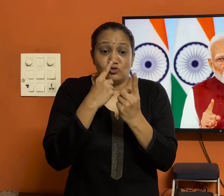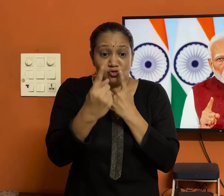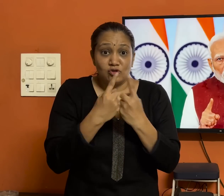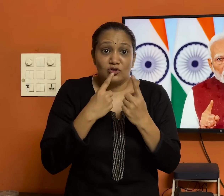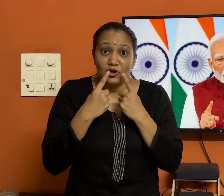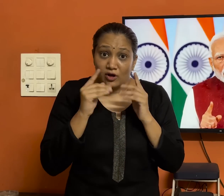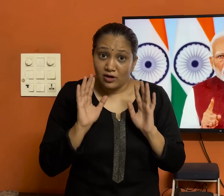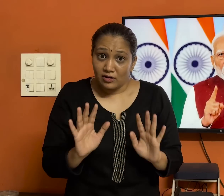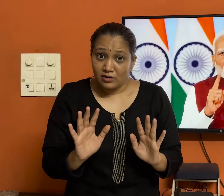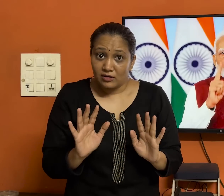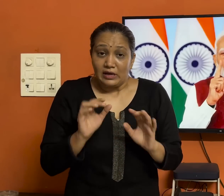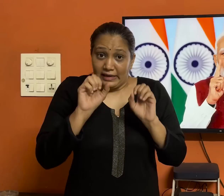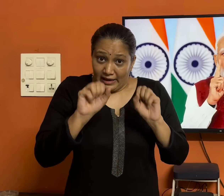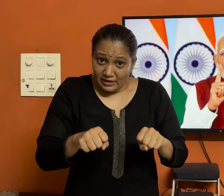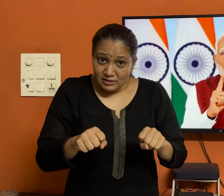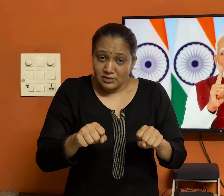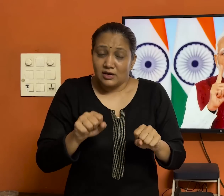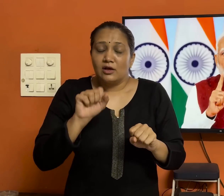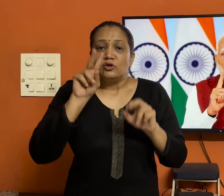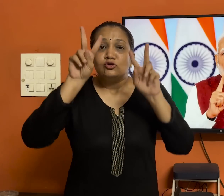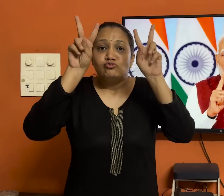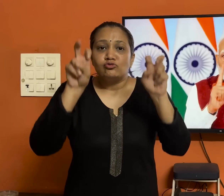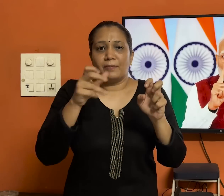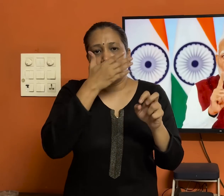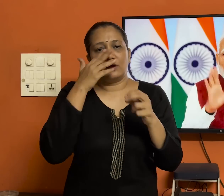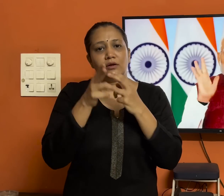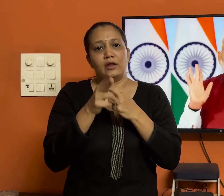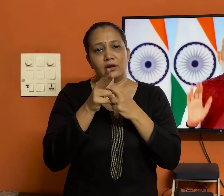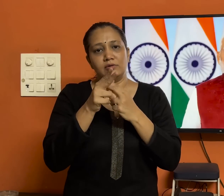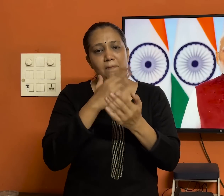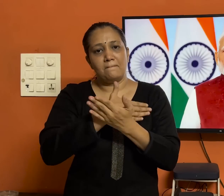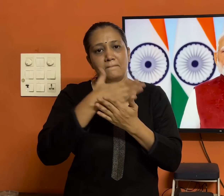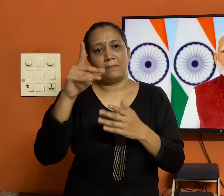होगी तो टेररिज्म पर ही होगी।